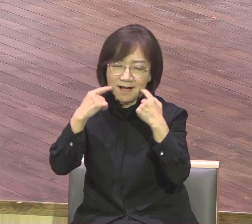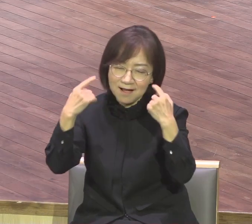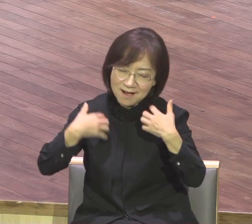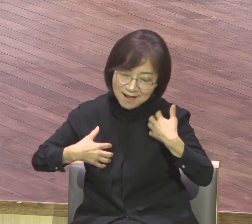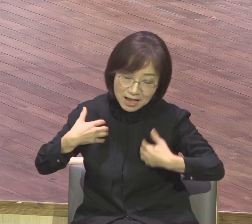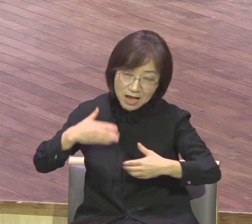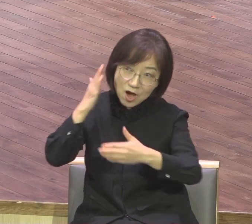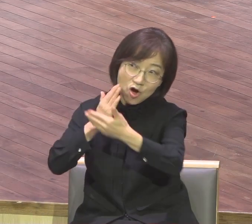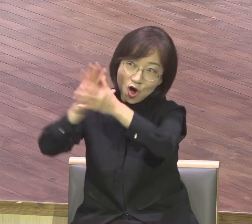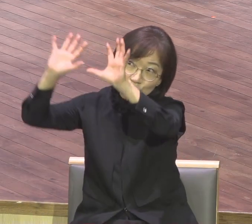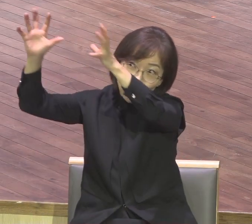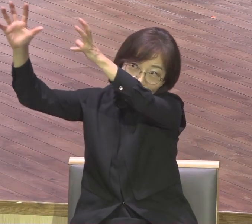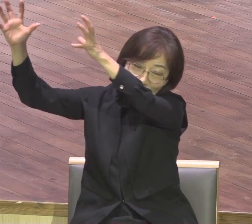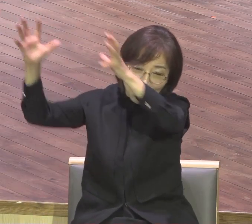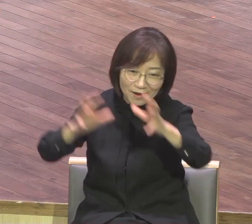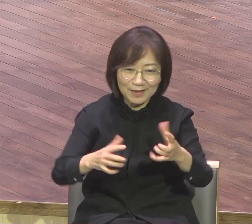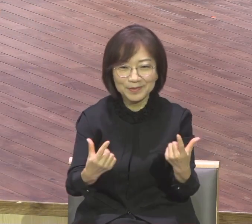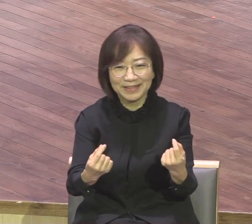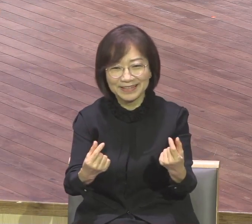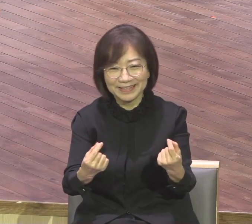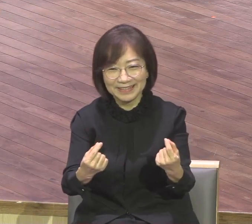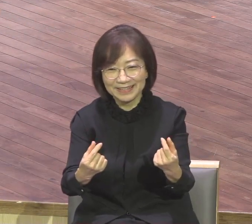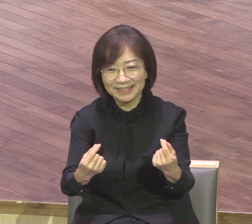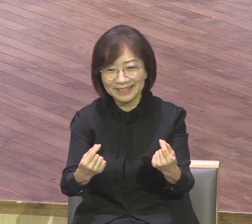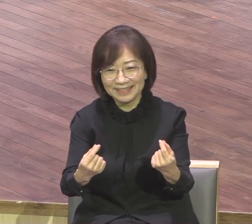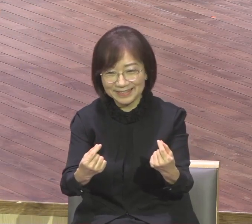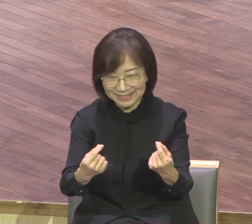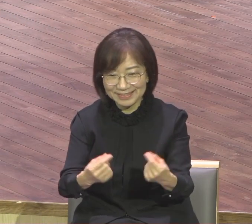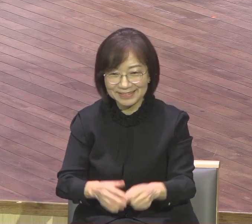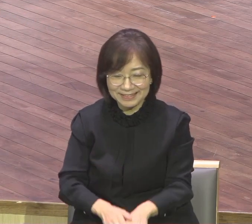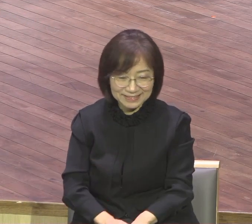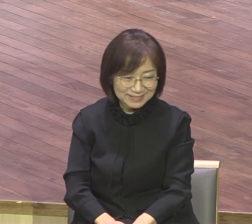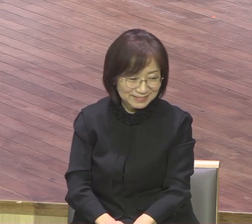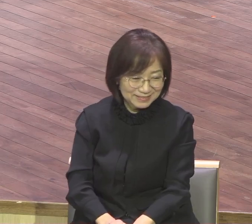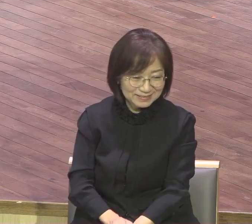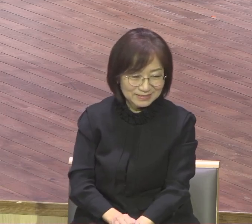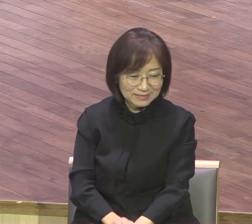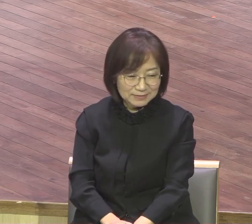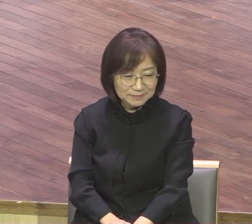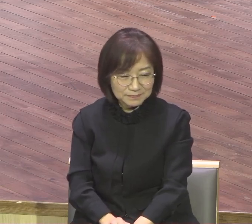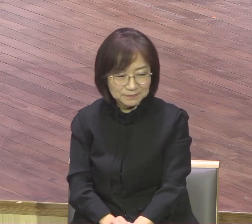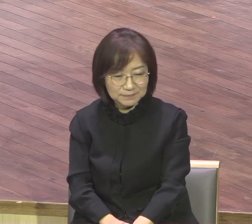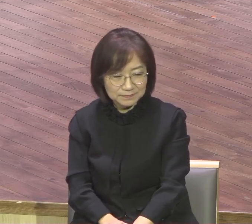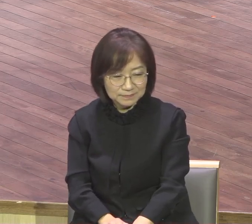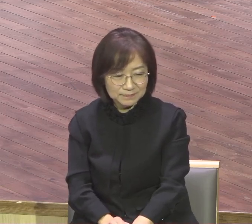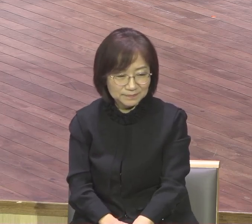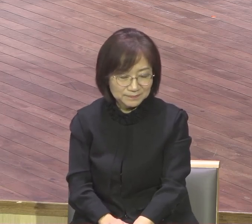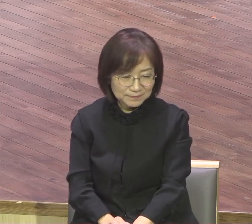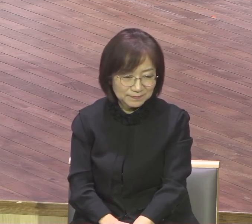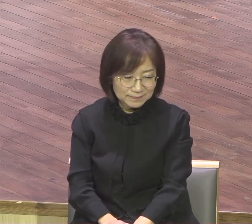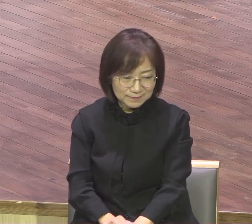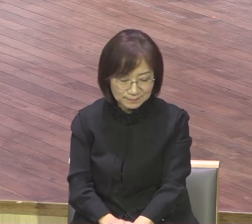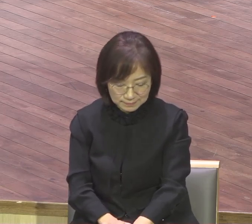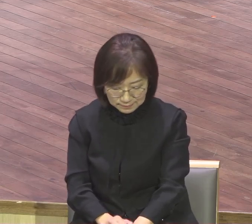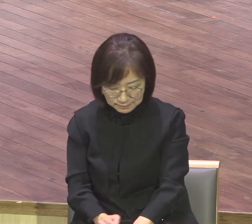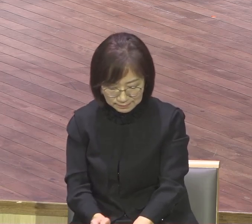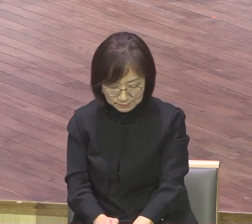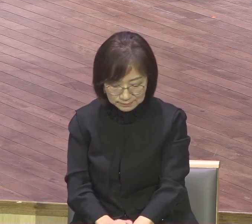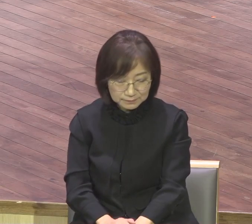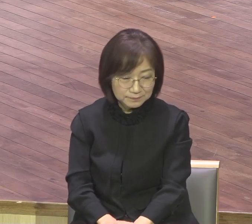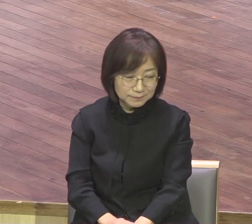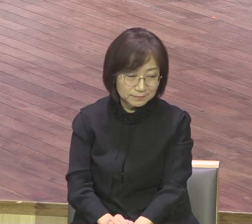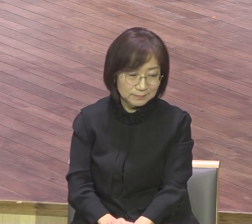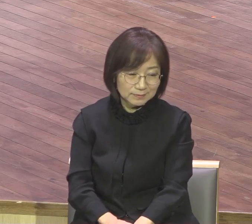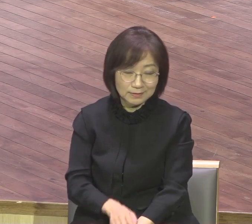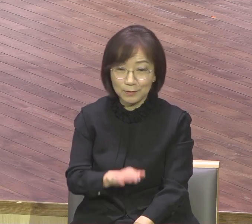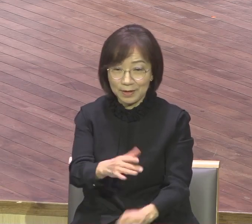천국. Y esto es el cielo en esta tierra. 자, 이 이걸요 여러분이 이 삼운동, 삼인일조 이게 전부 다요 복음적